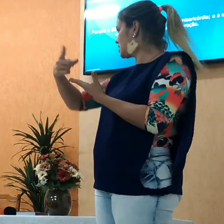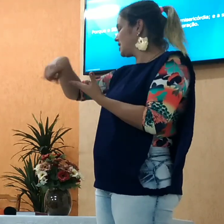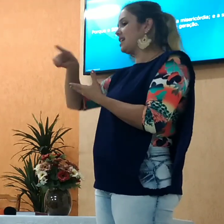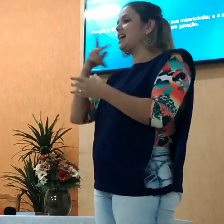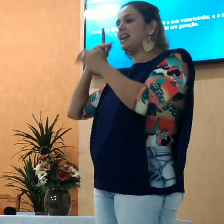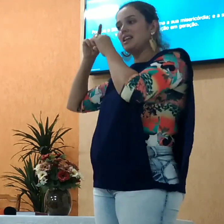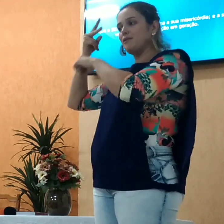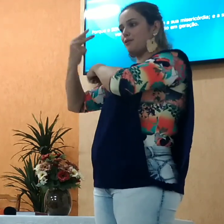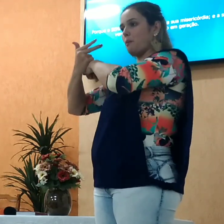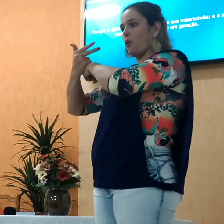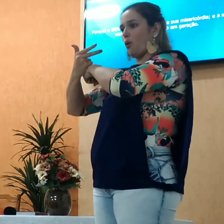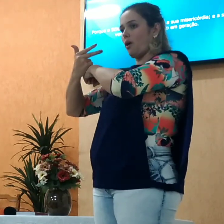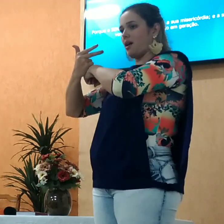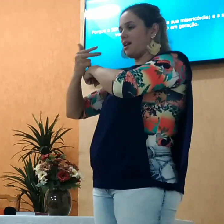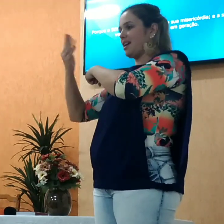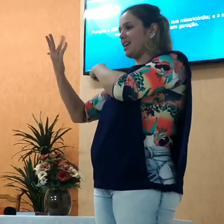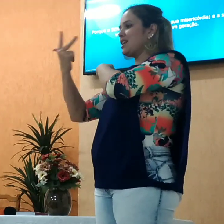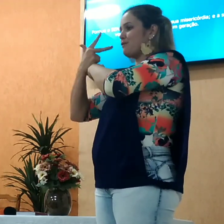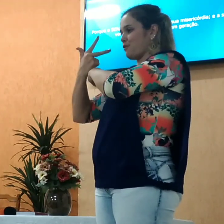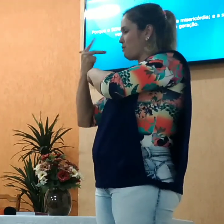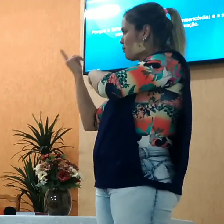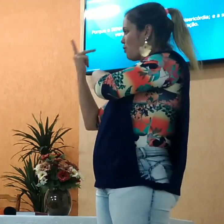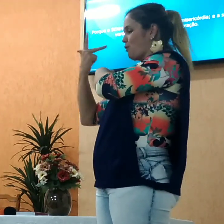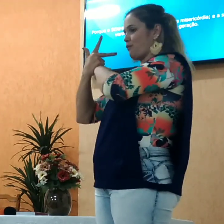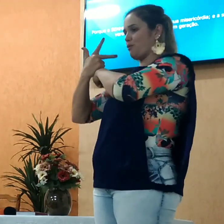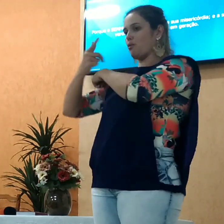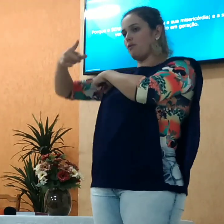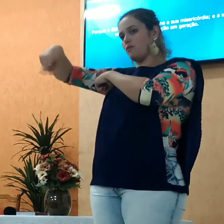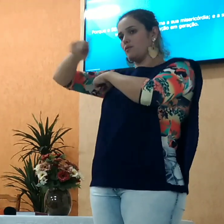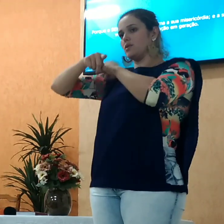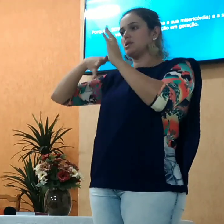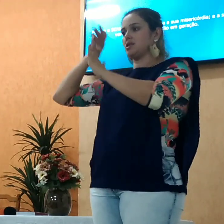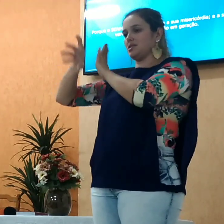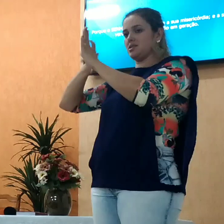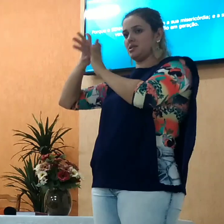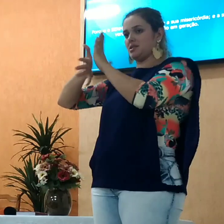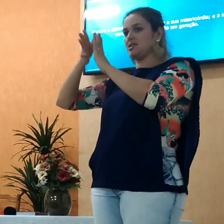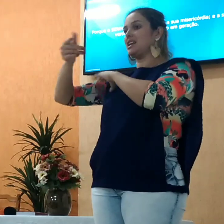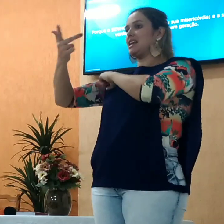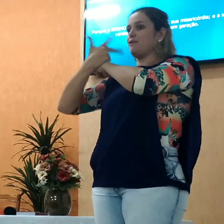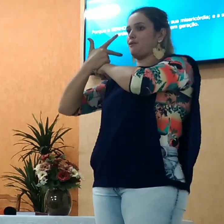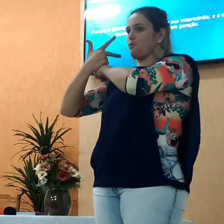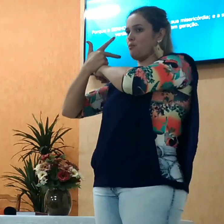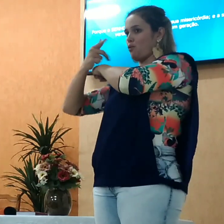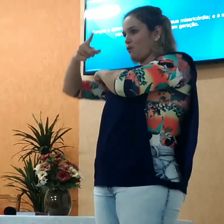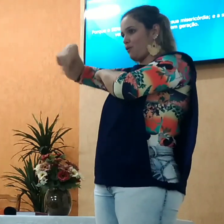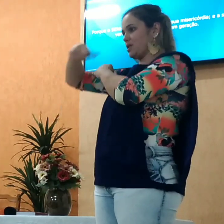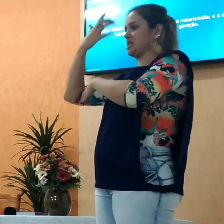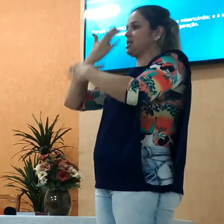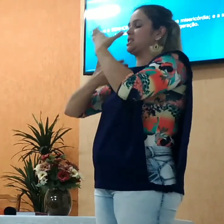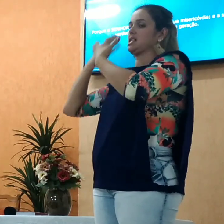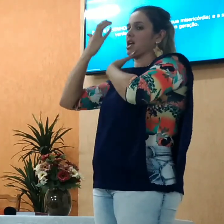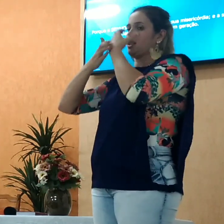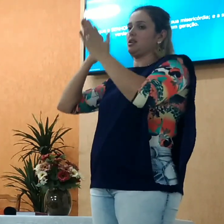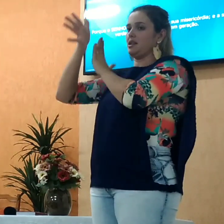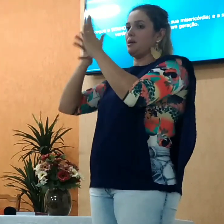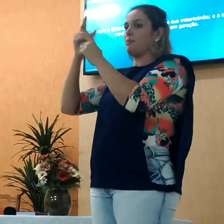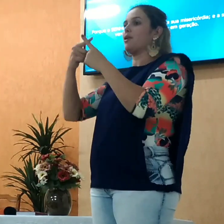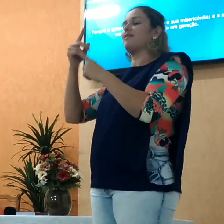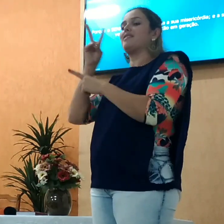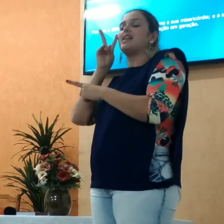ser muito bom. A gente está sempre vendo, olhando vocês cantar, louvando o Senhor conosco também aqui na sua